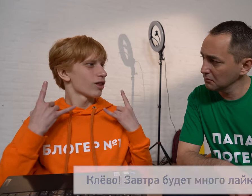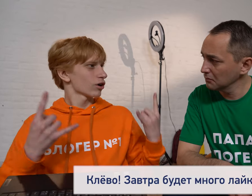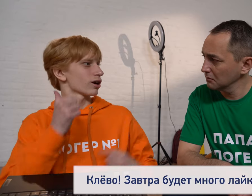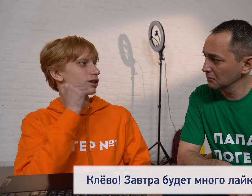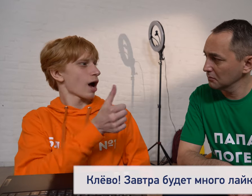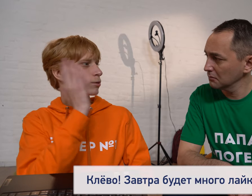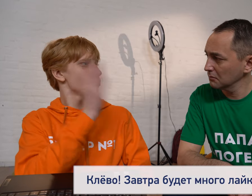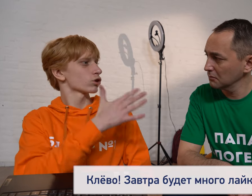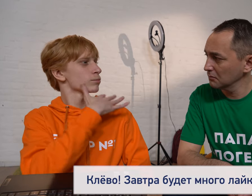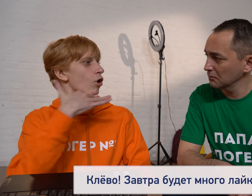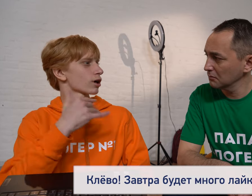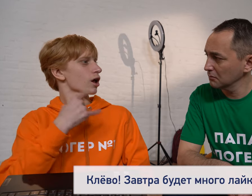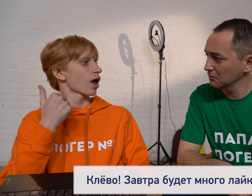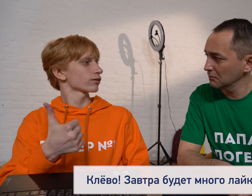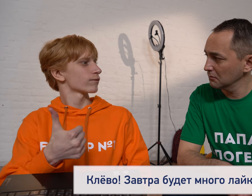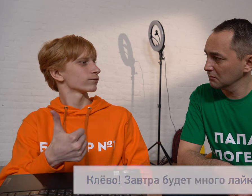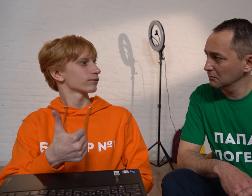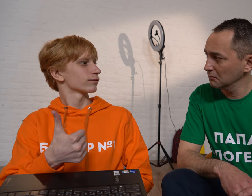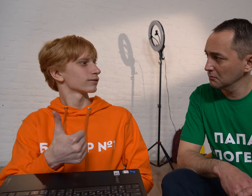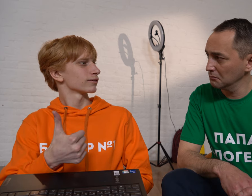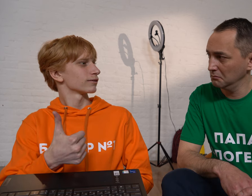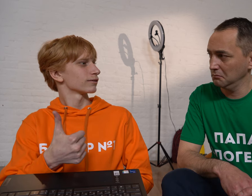Клёво. Завтра будет много лайков.